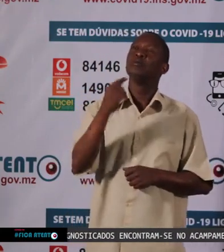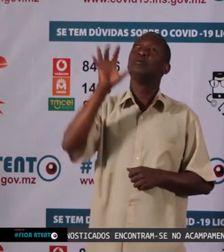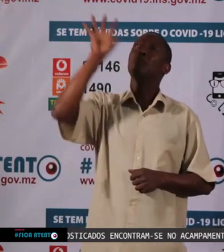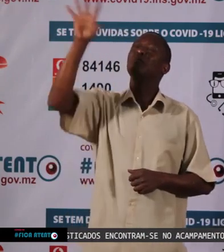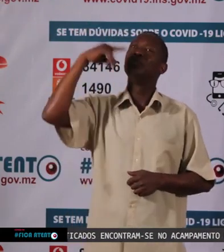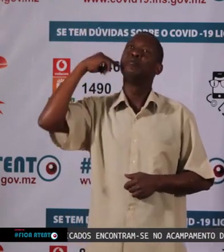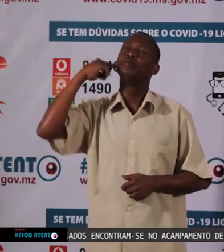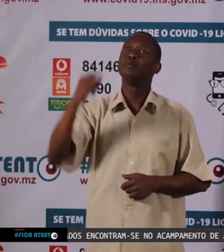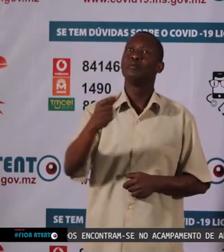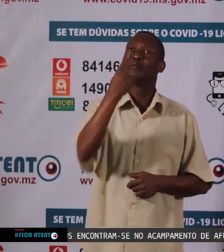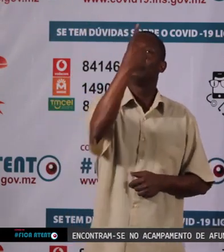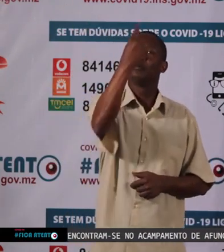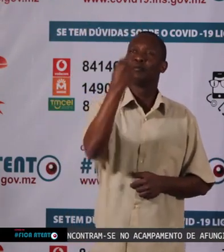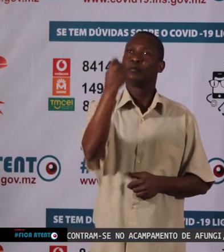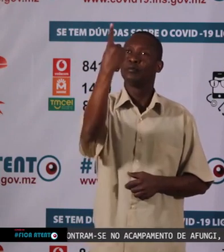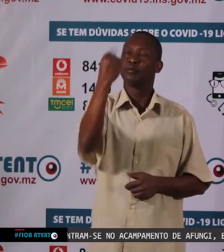Delgado,